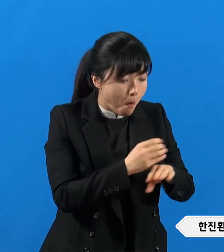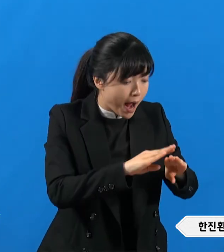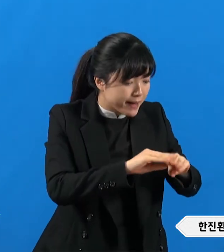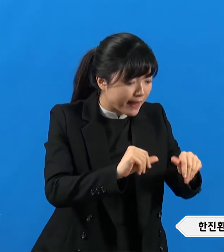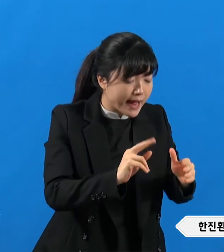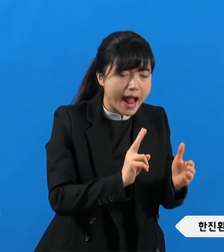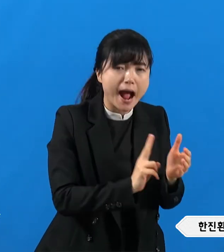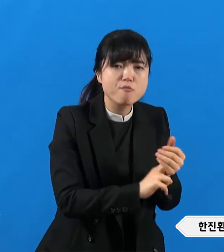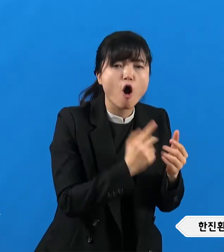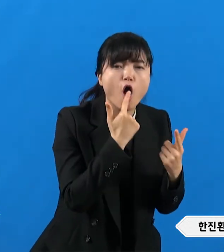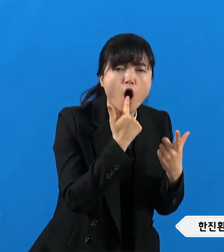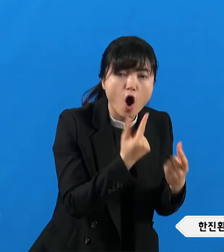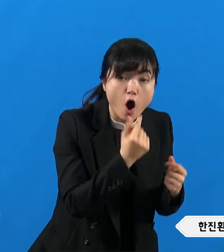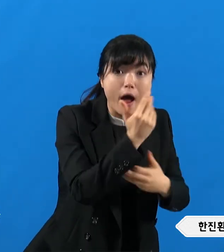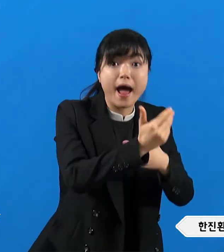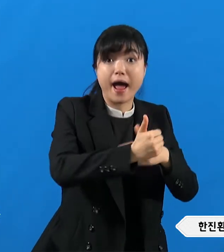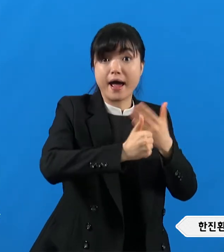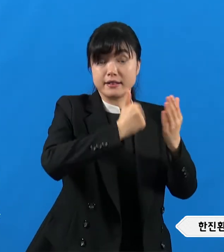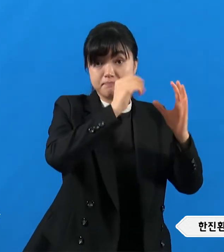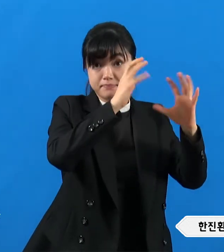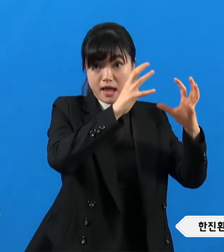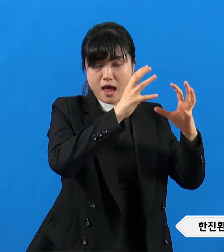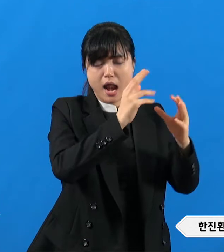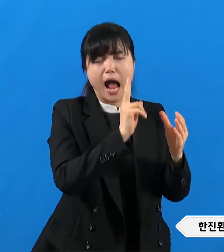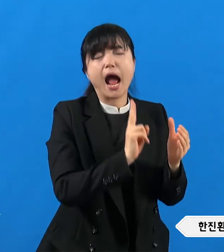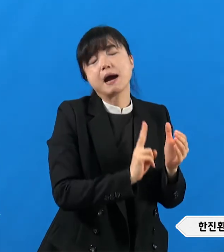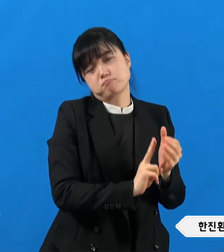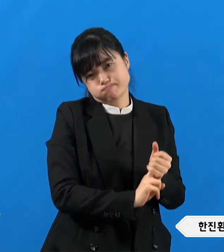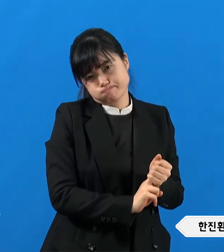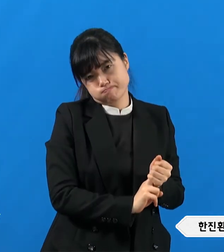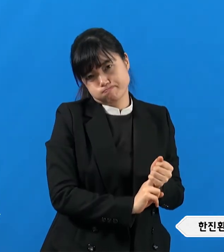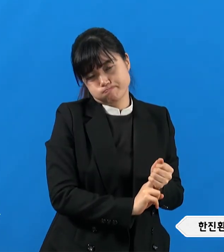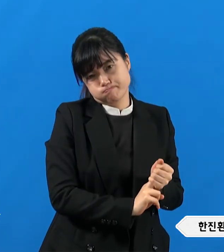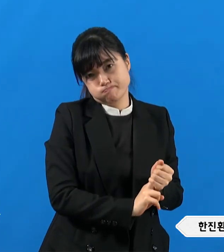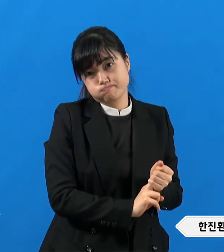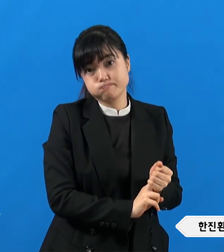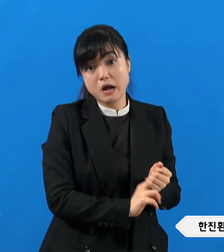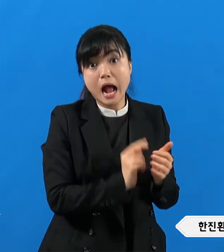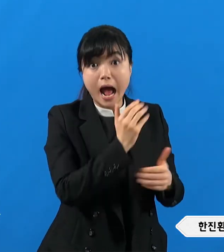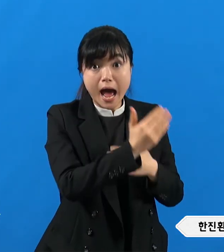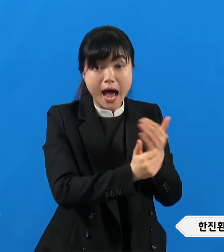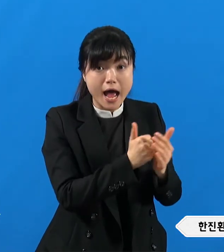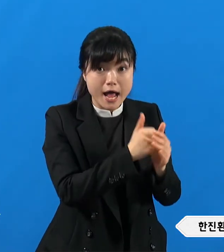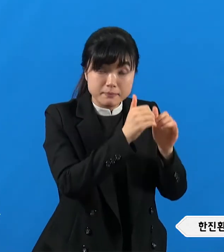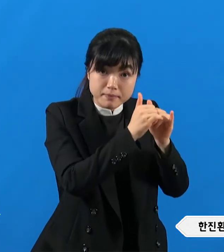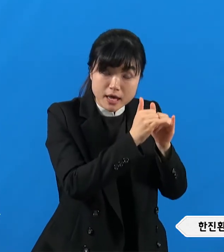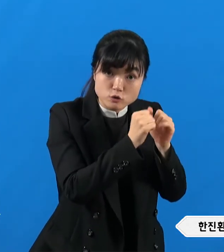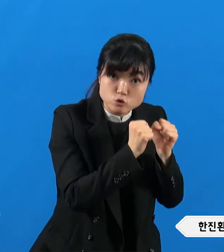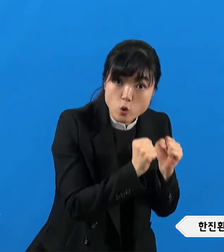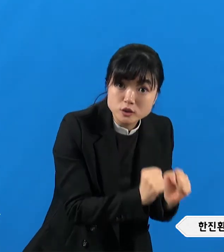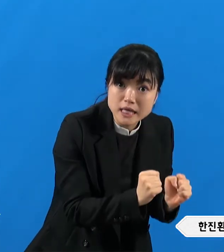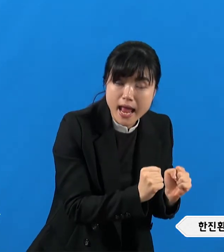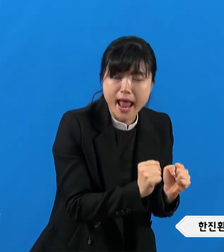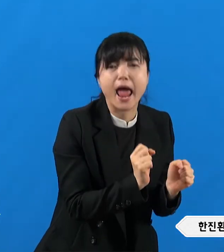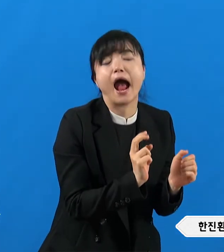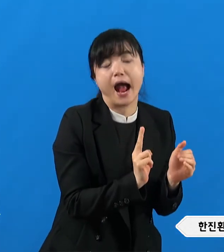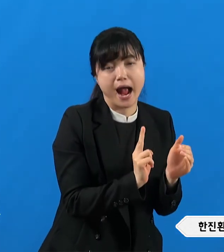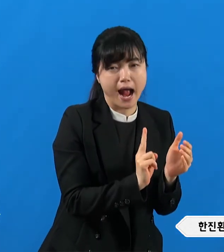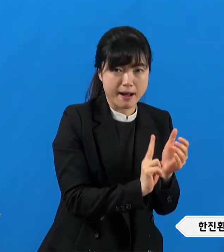감추어져 있듯이 하나님의 나라는 감추어져 있습니다. 하나님의 존재 자체가 감추어져